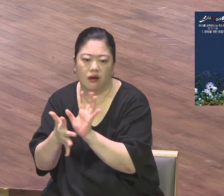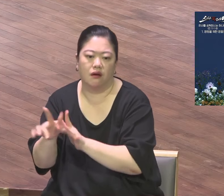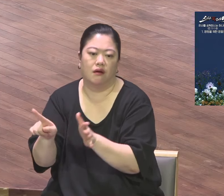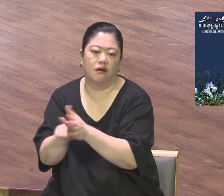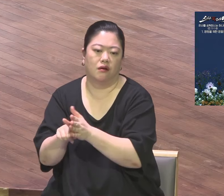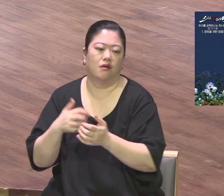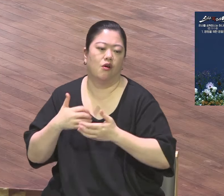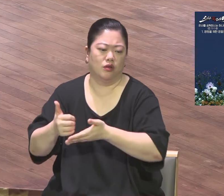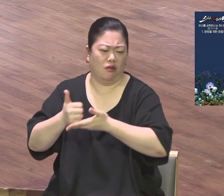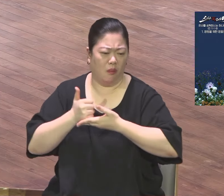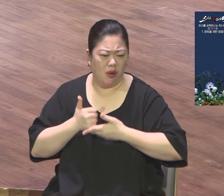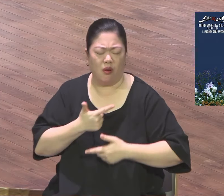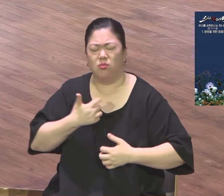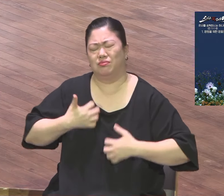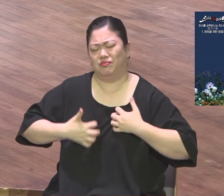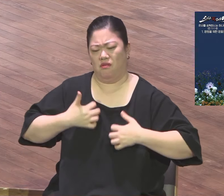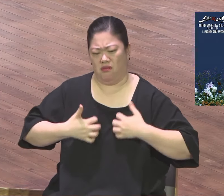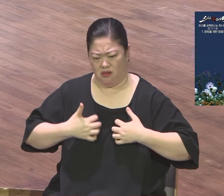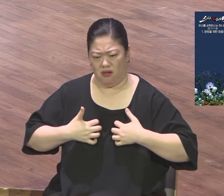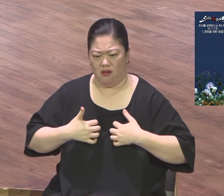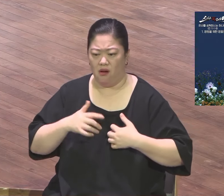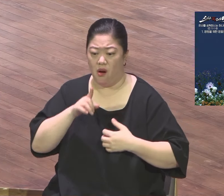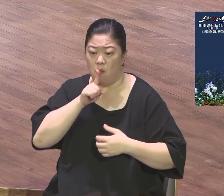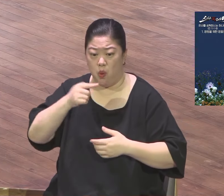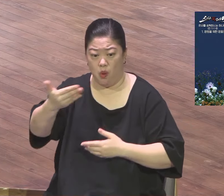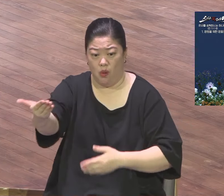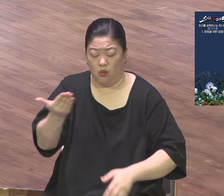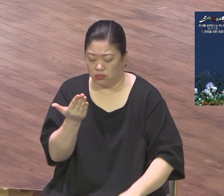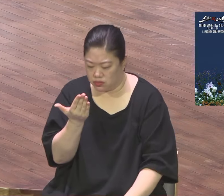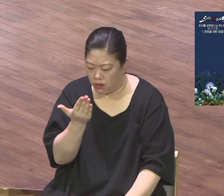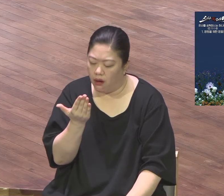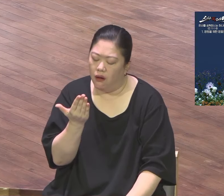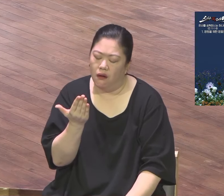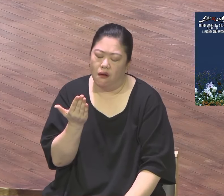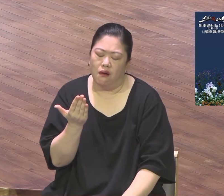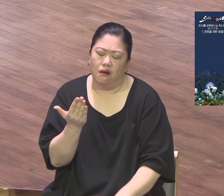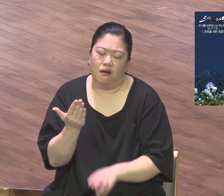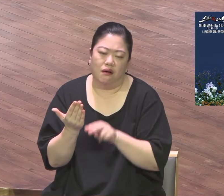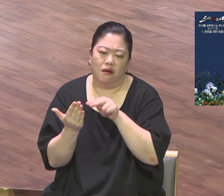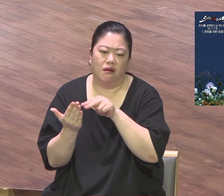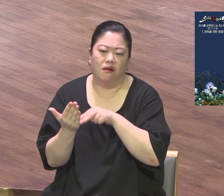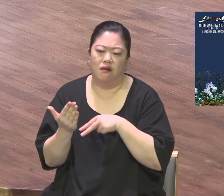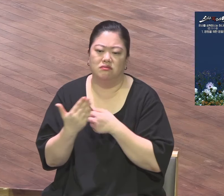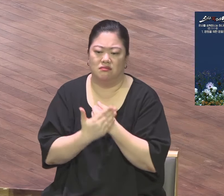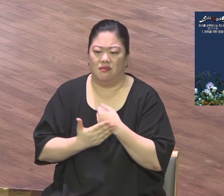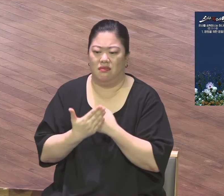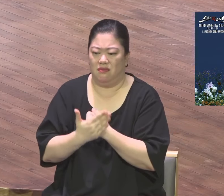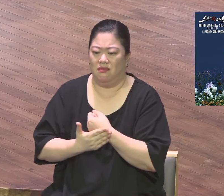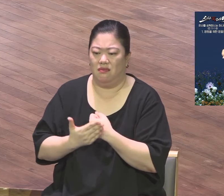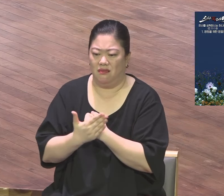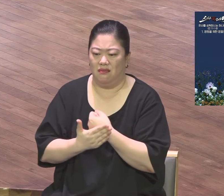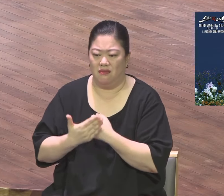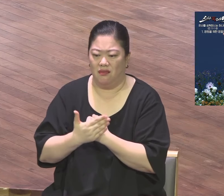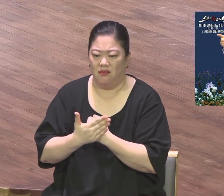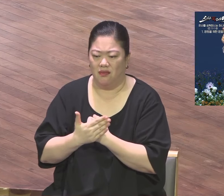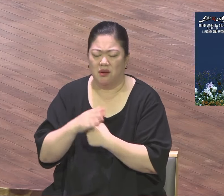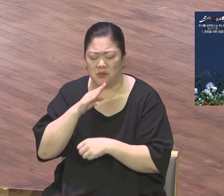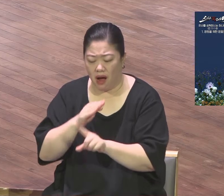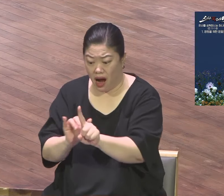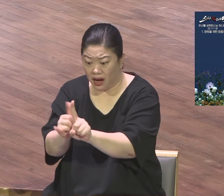그랬던 축복이다. 오목사부터 축복이다. 한 영혼이 천하밖에 안 돼. 크 막